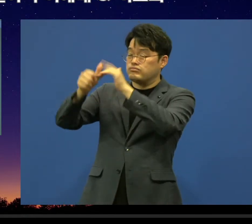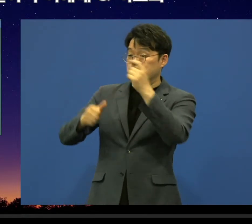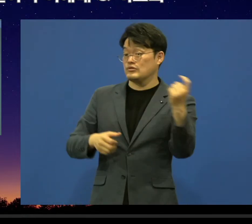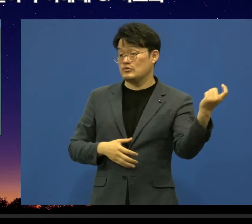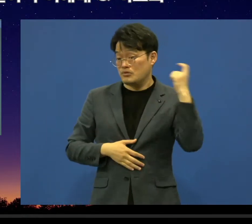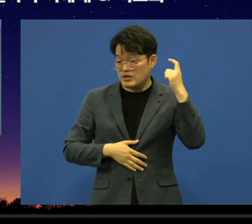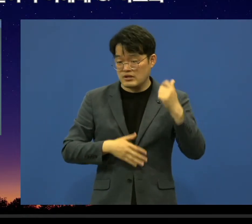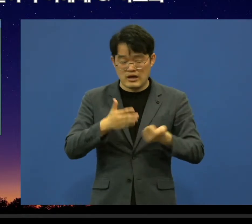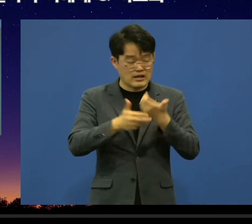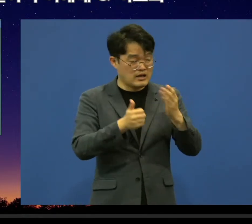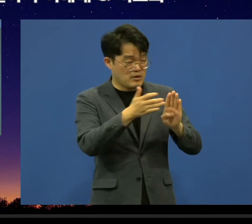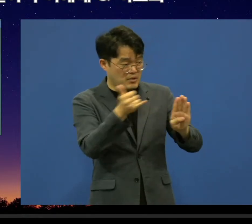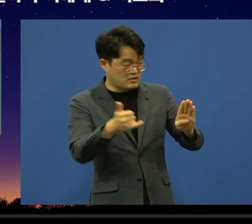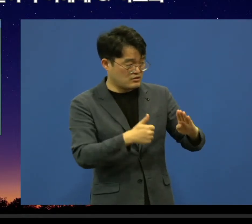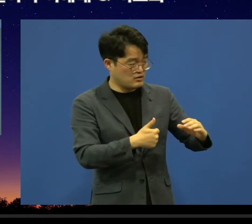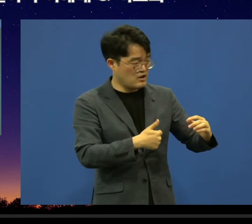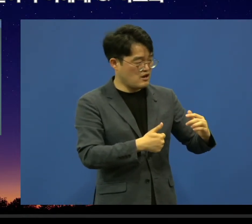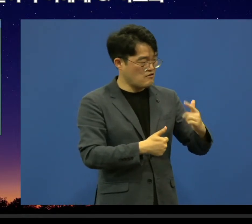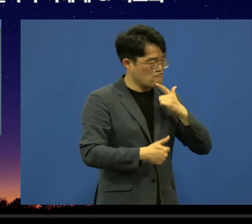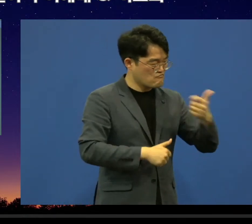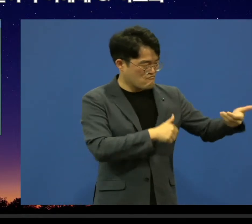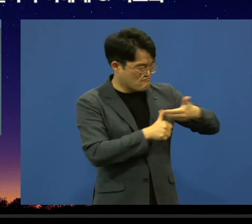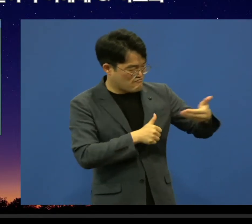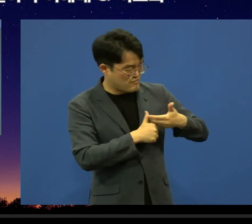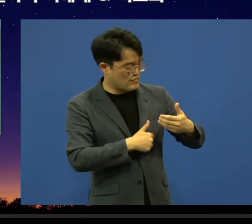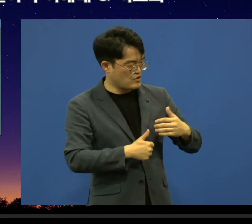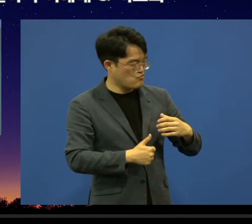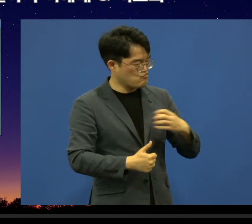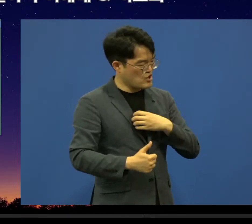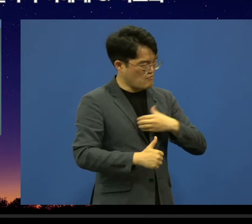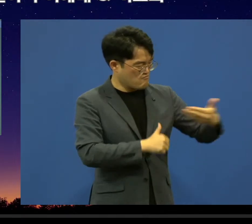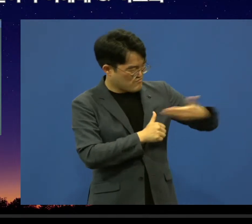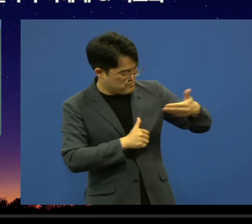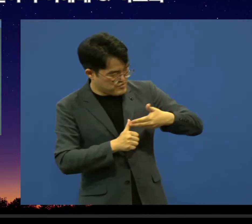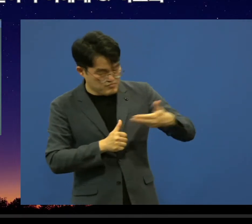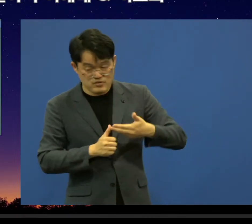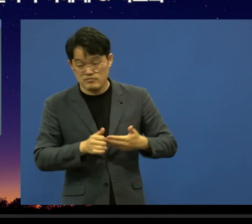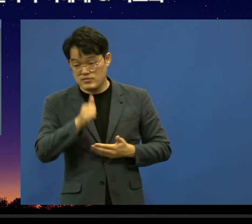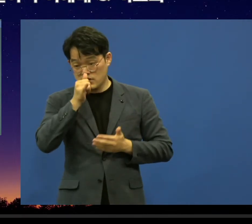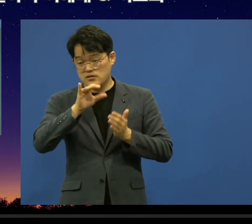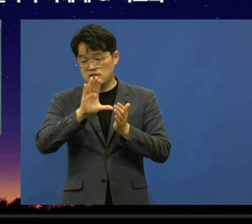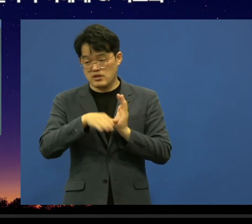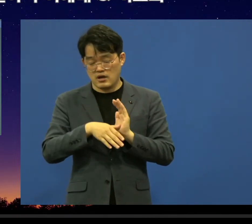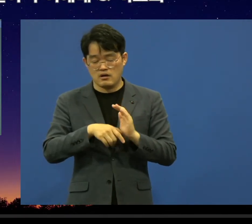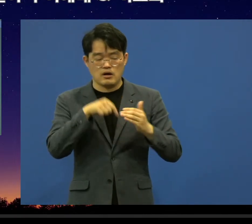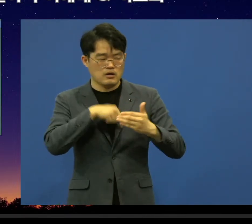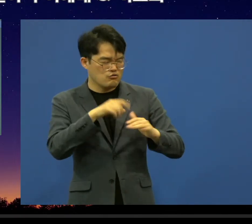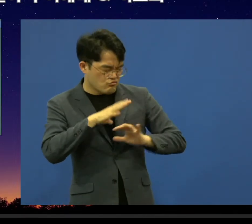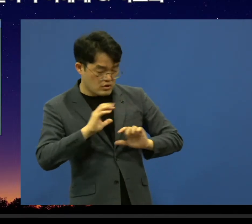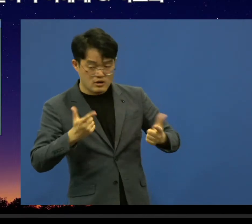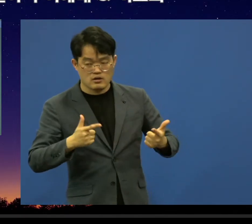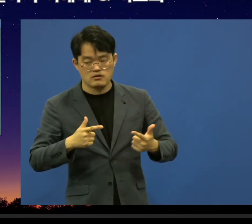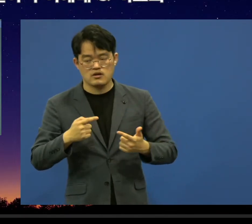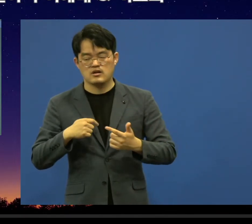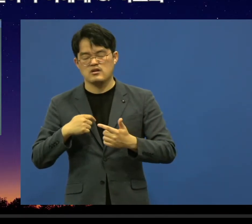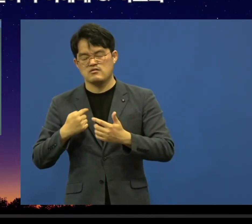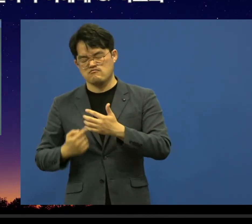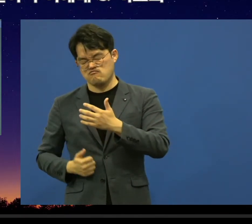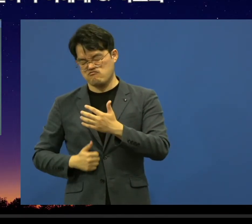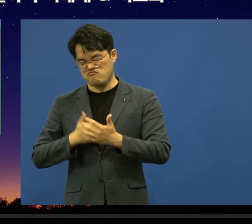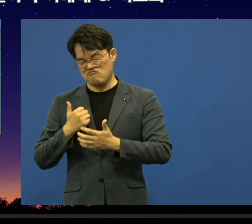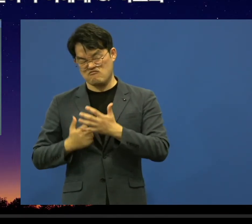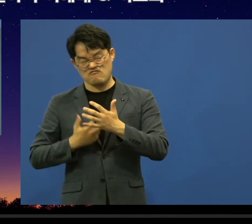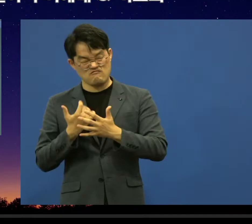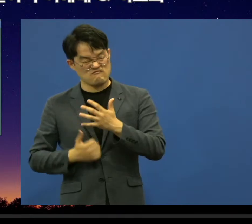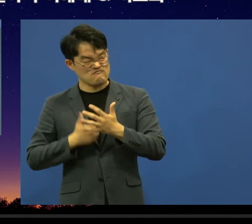마음속에 두려움이 아니라 거룩한 분노가 일어난다면 새로운 역사가 펼쳐질